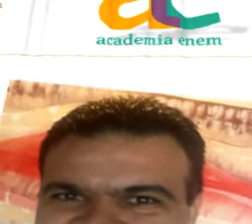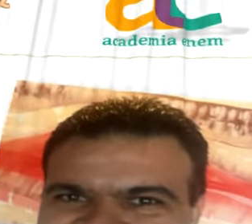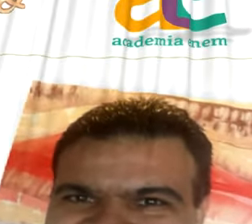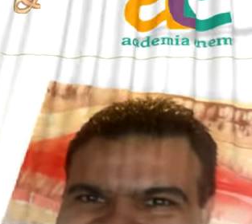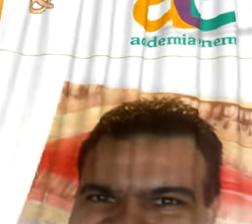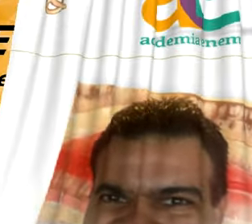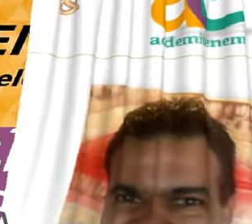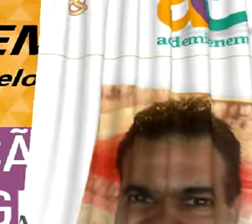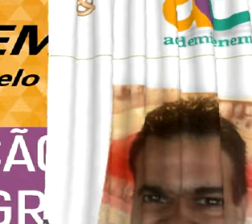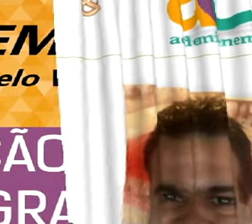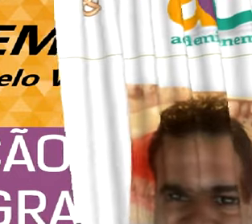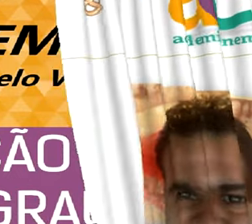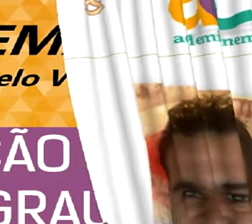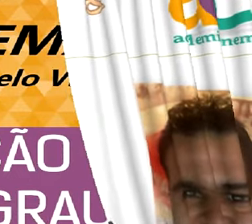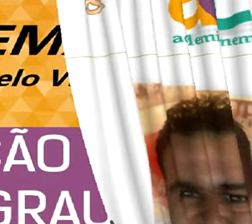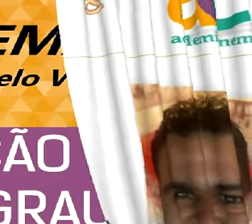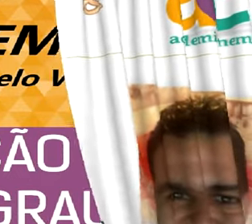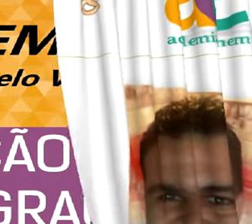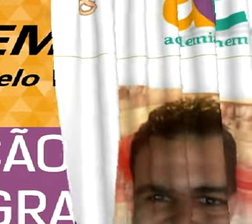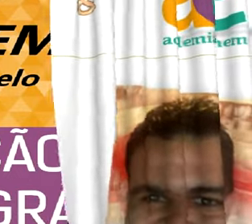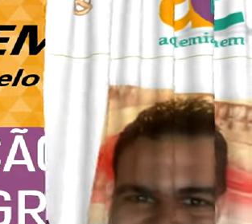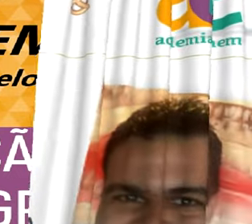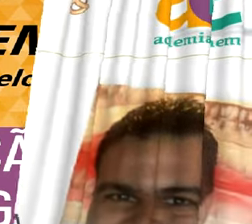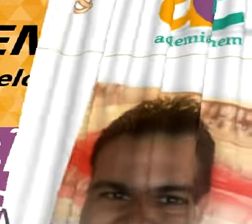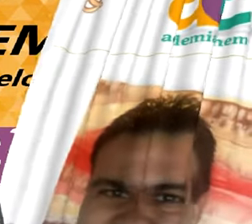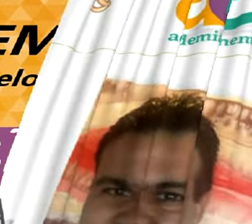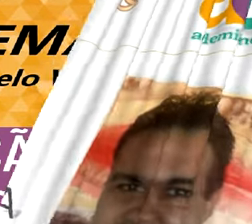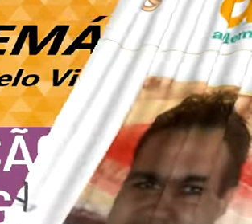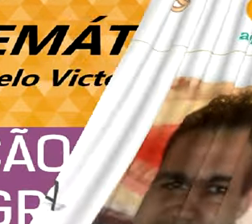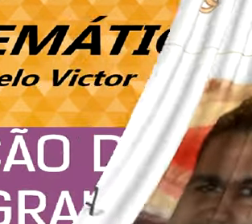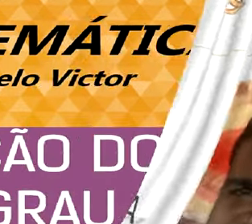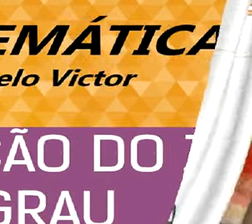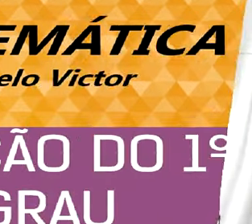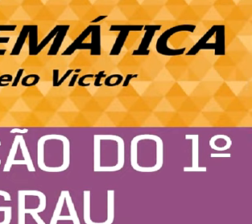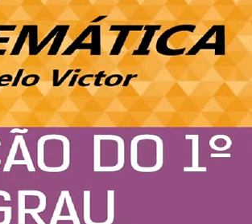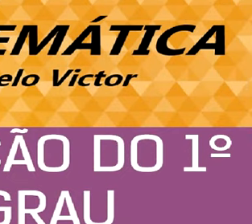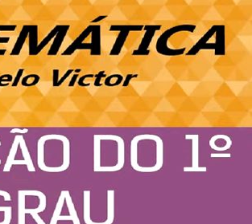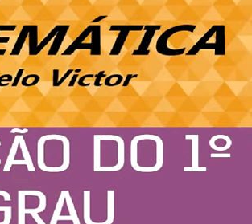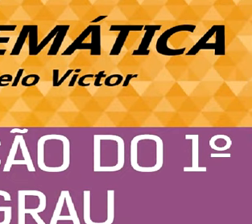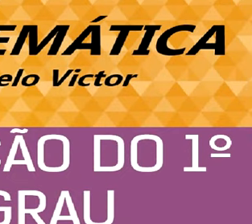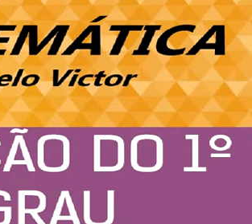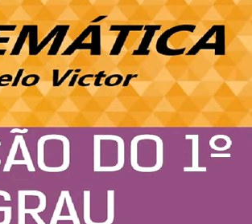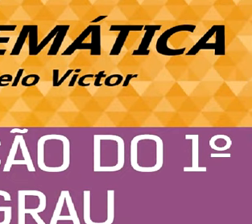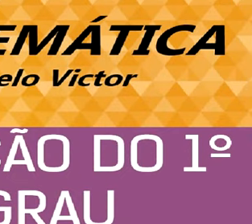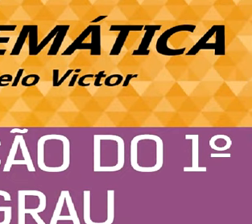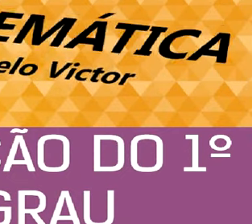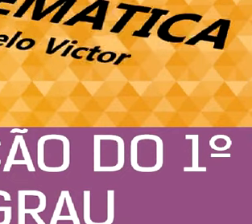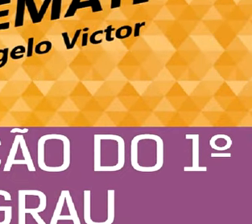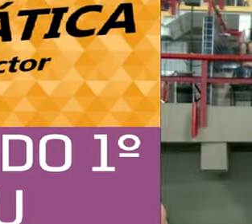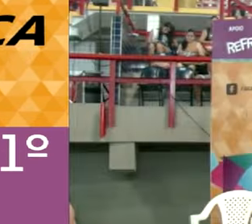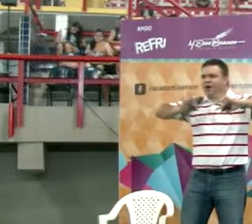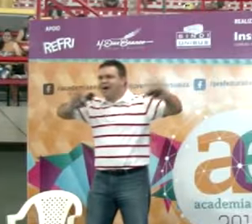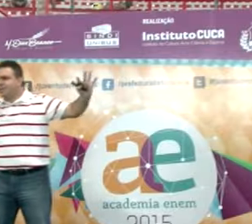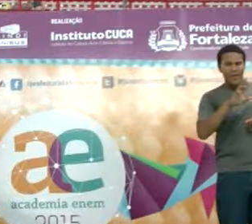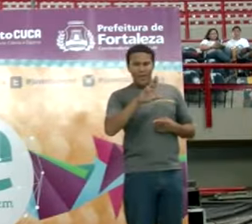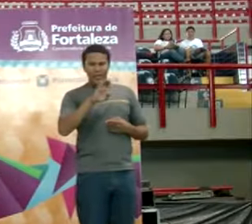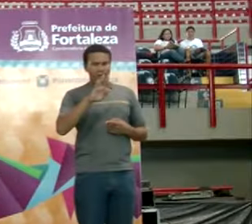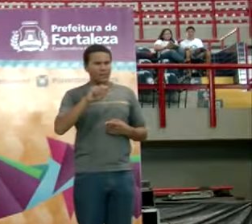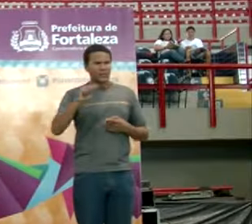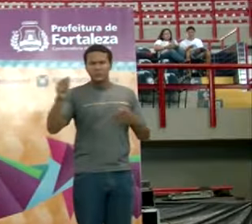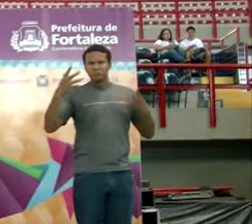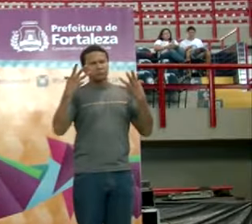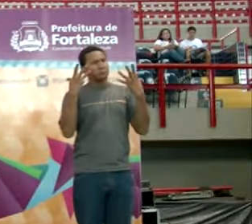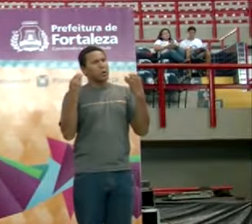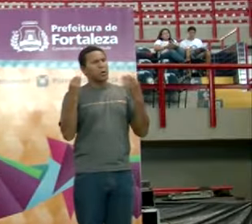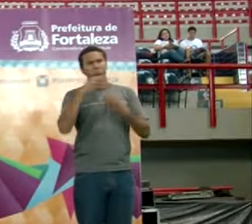é somente sobre função do primeiro grau, a aula também é sobre PA, é sobre estudar reta, é uma porrada de